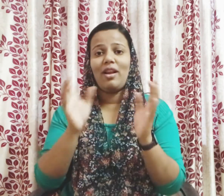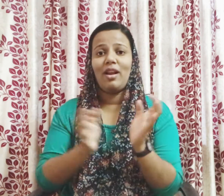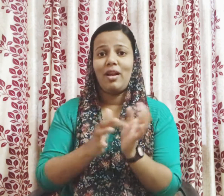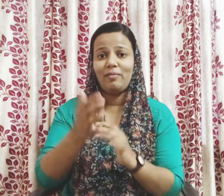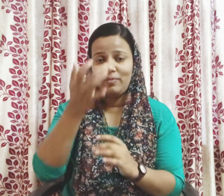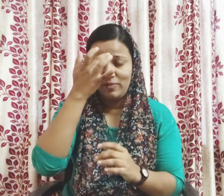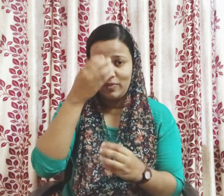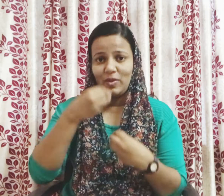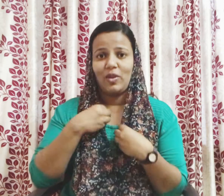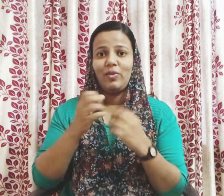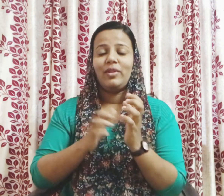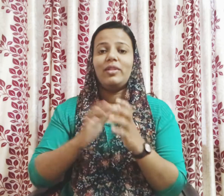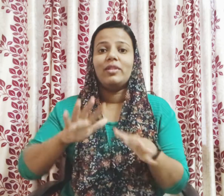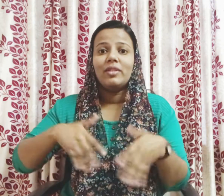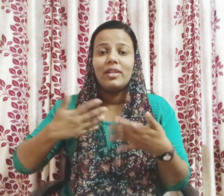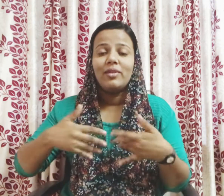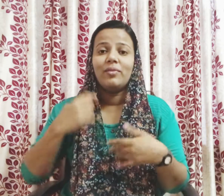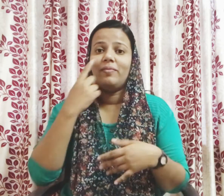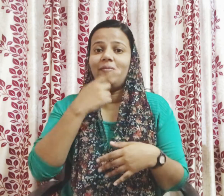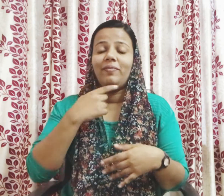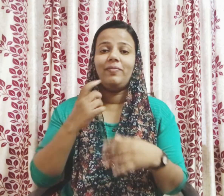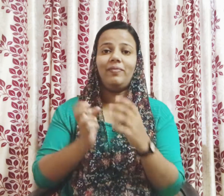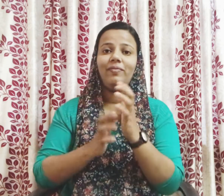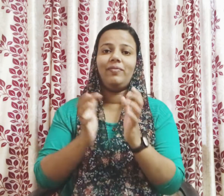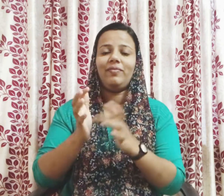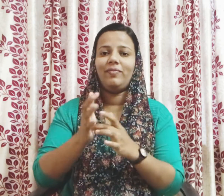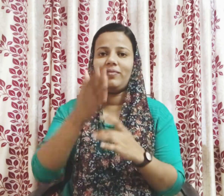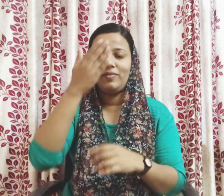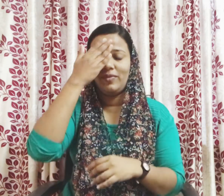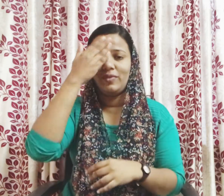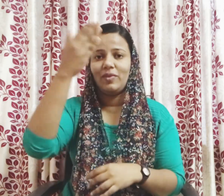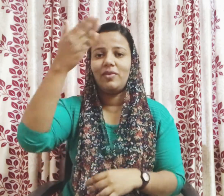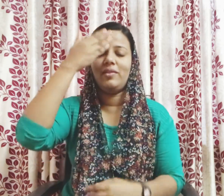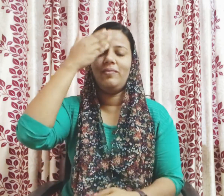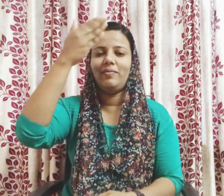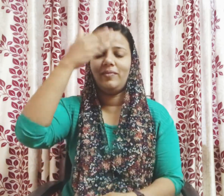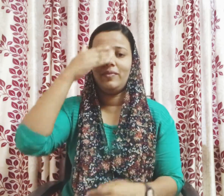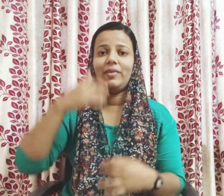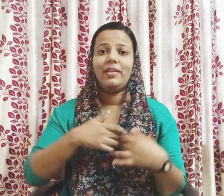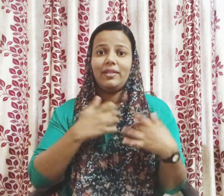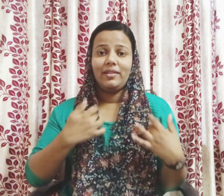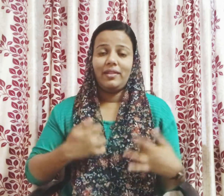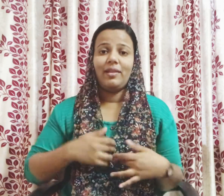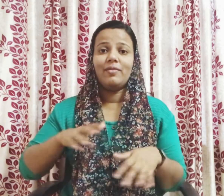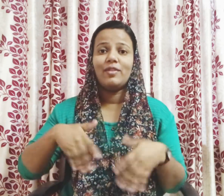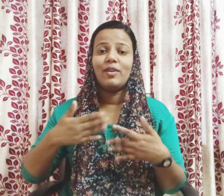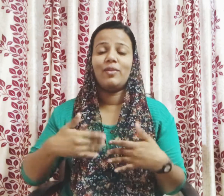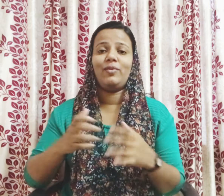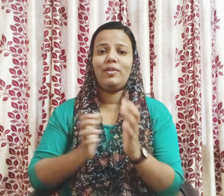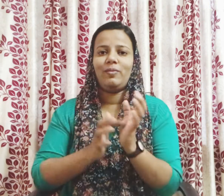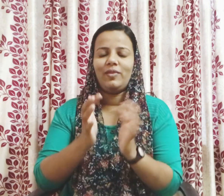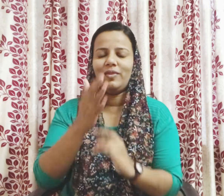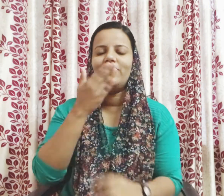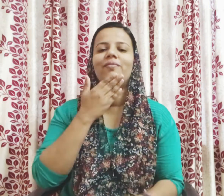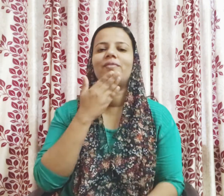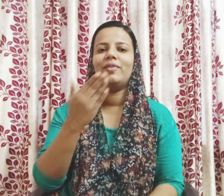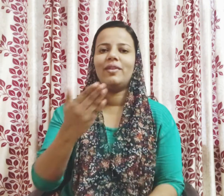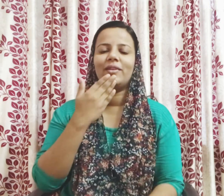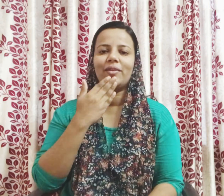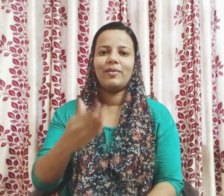തന്നതോർത്ത് അമൻ സന്തോഷമുള്ള ആദരങ്ങളാൽ അമൻ കർത്താവിന് സ്തോത്രം പറഞ്ഞാട്ടെ, ഹൃദയം സന്തോഷിക്കട്ടെ. എന്നിട്ട് അങ്ങോട്ട് കർത്താവിന് നന്ദി പറ.